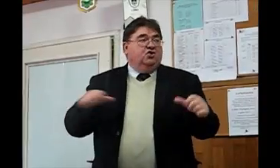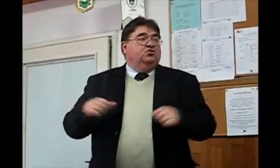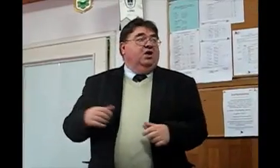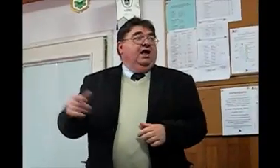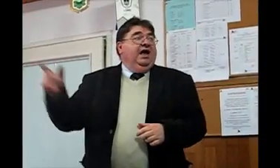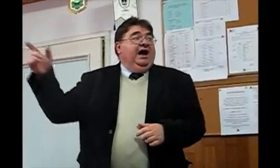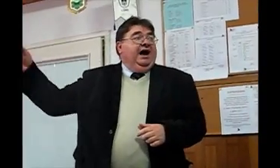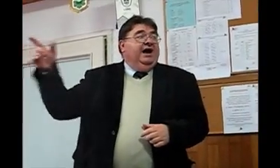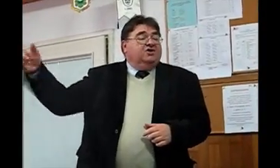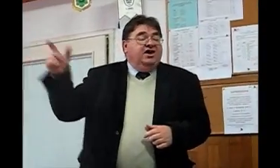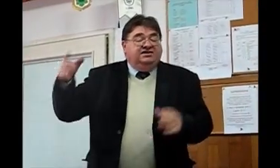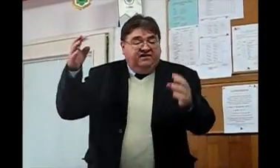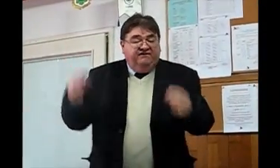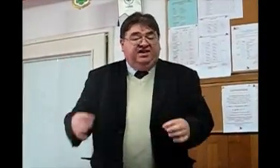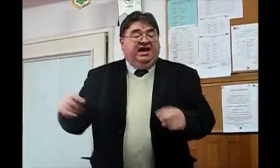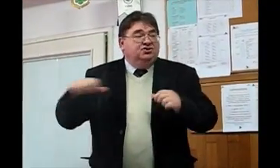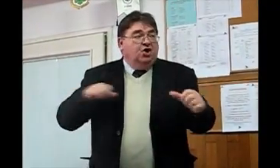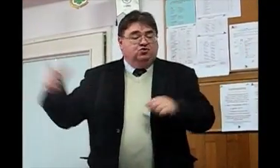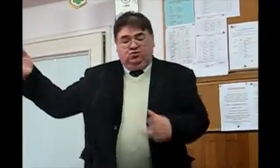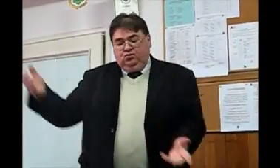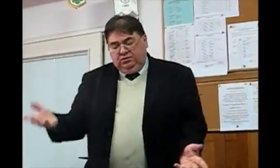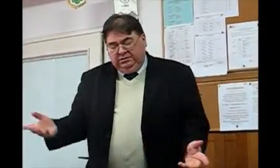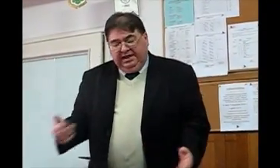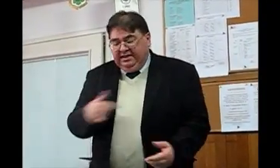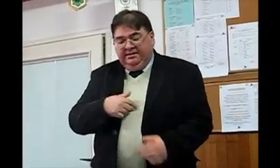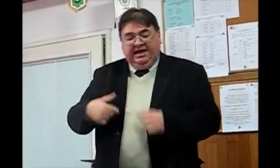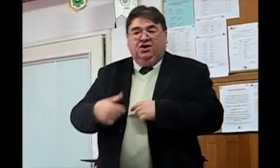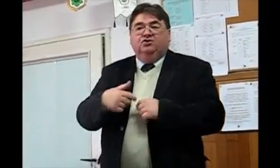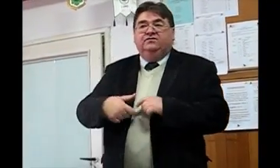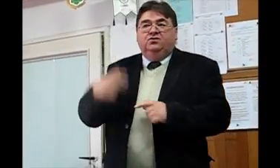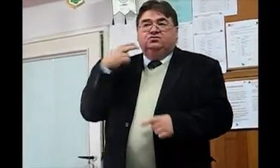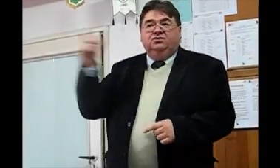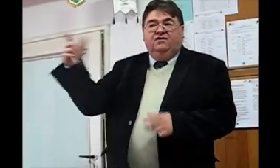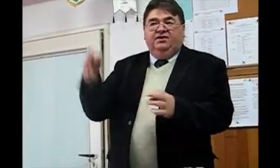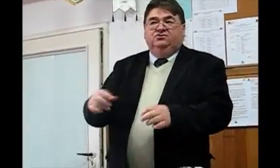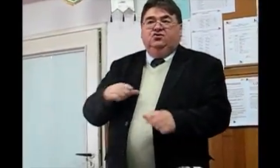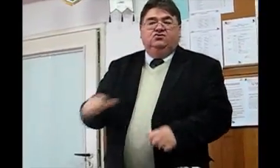sądu, a to jest wina sądu, a nie dlaczego się to wina sądu.